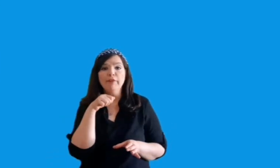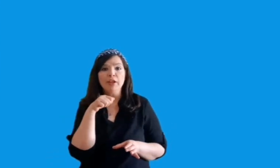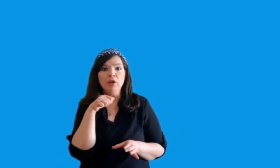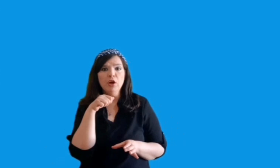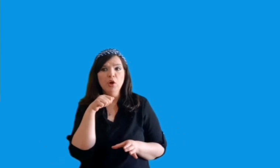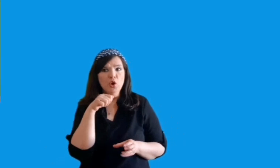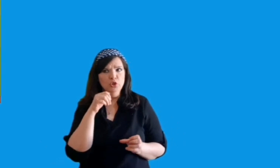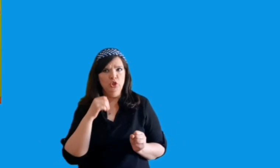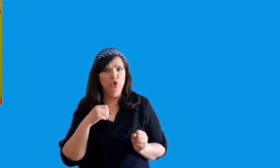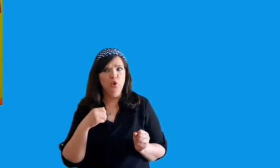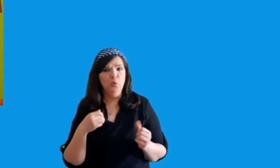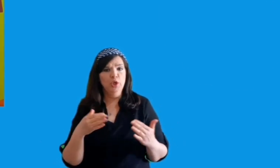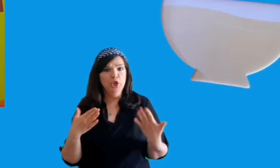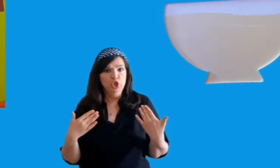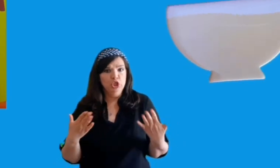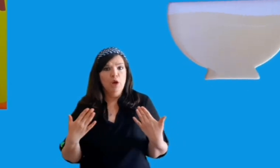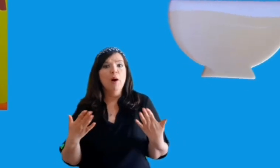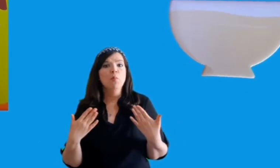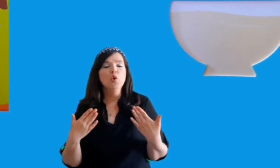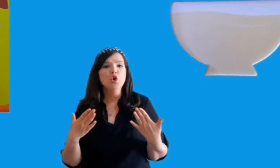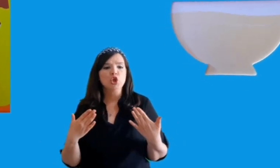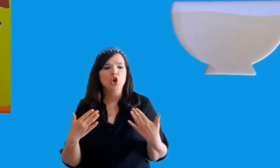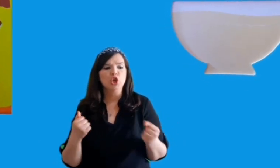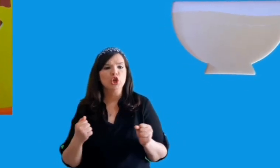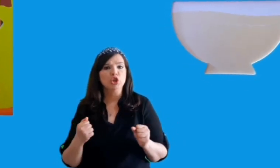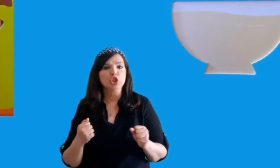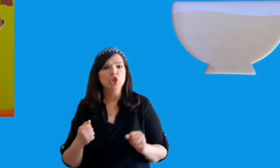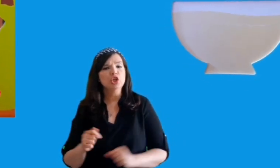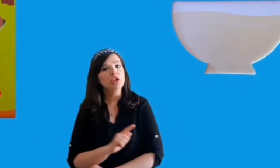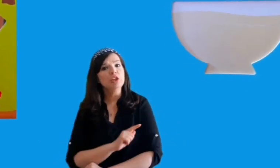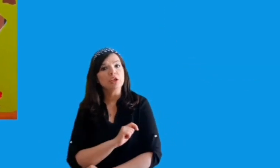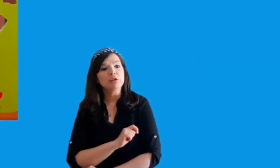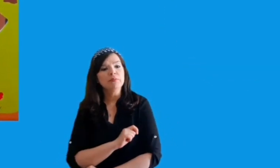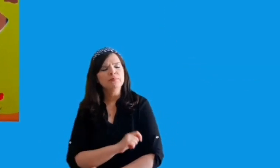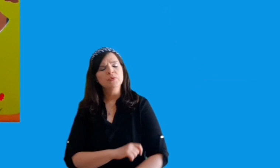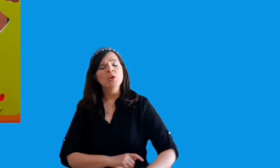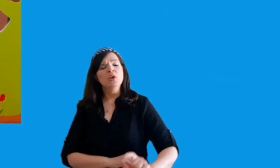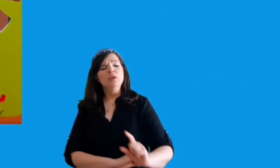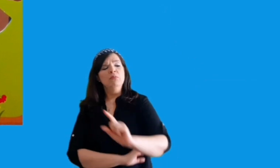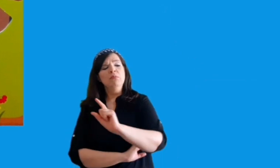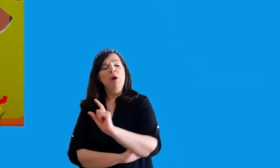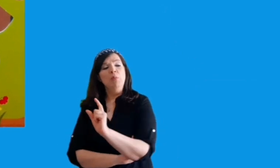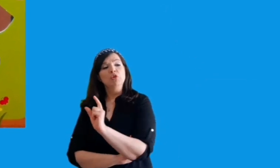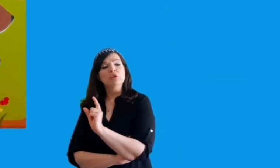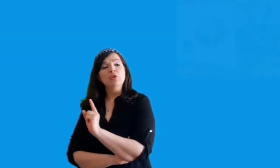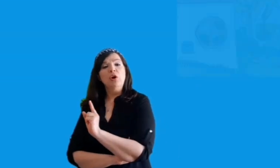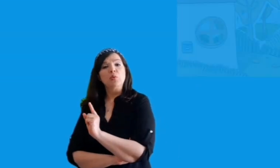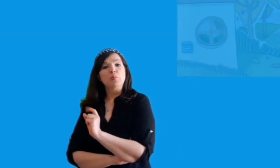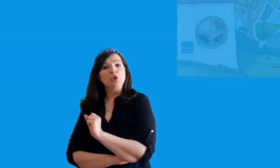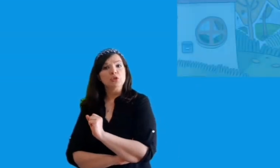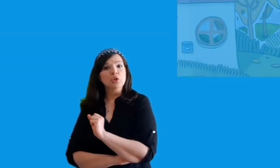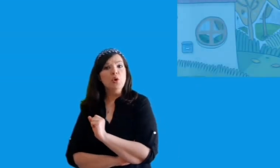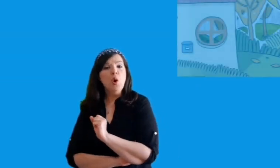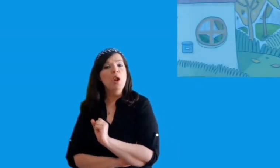la avena, se dio cuenta que estaba muy caliente y dijo: ¡Vamos a dar